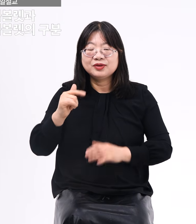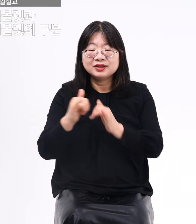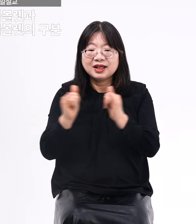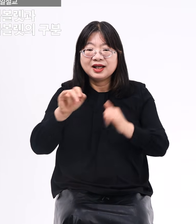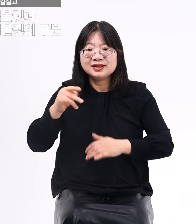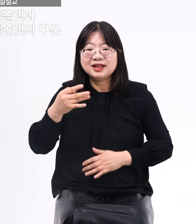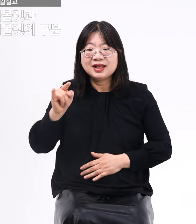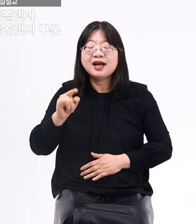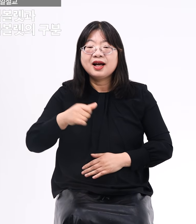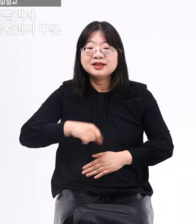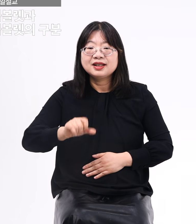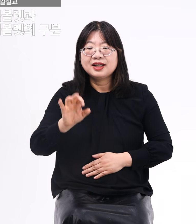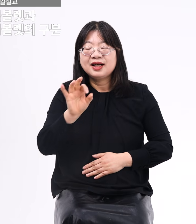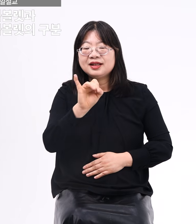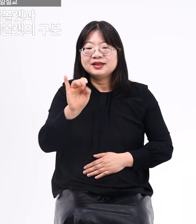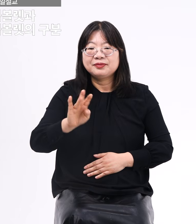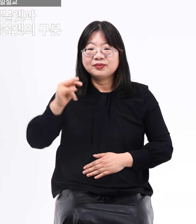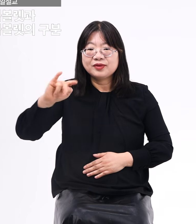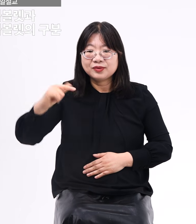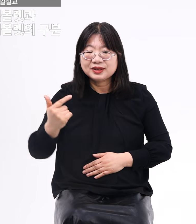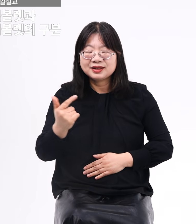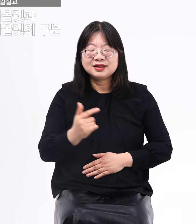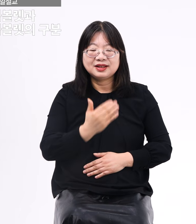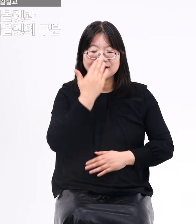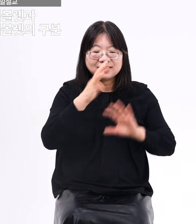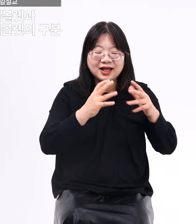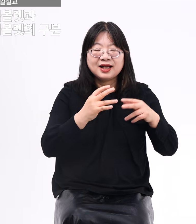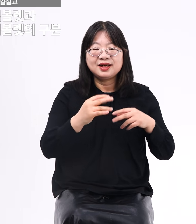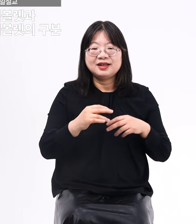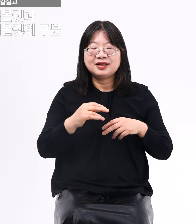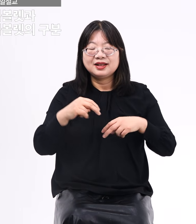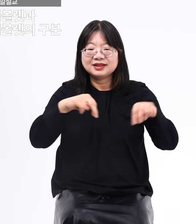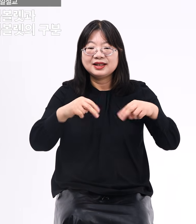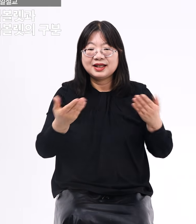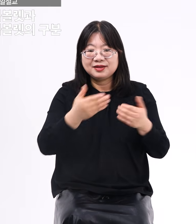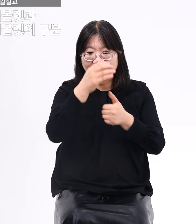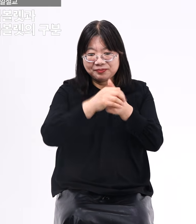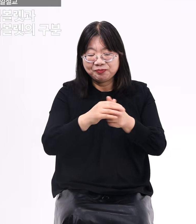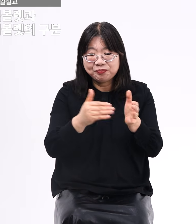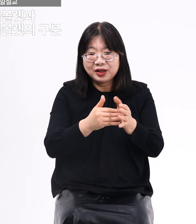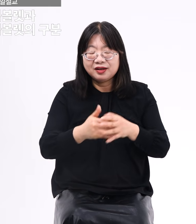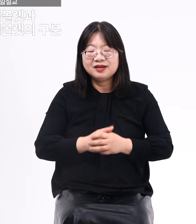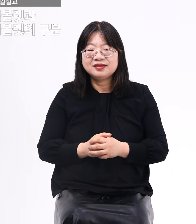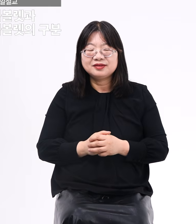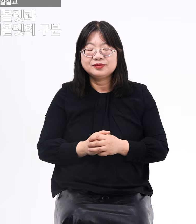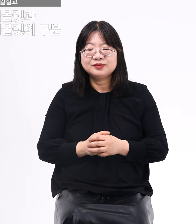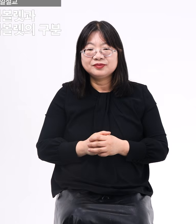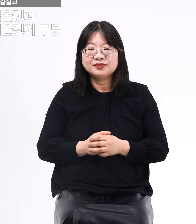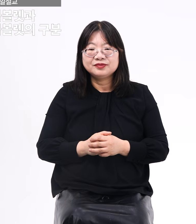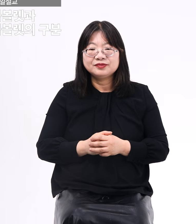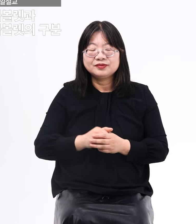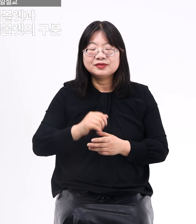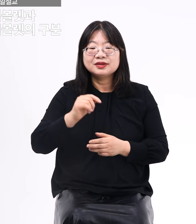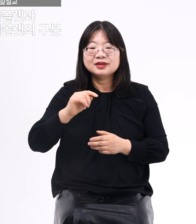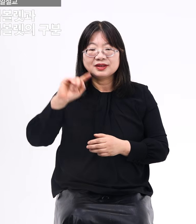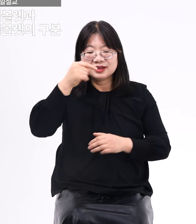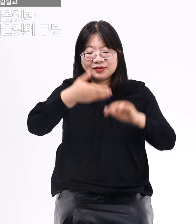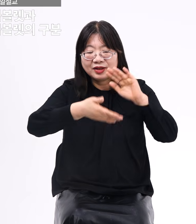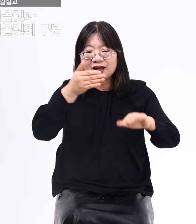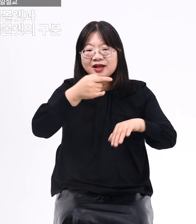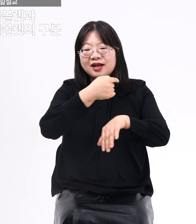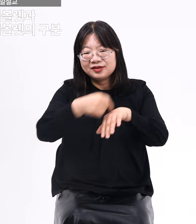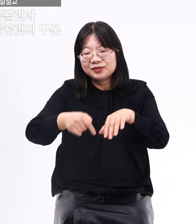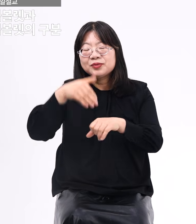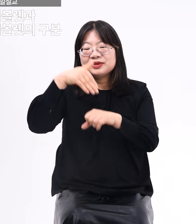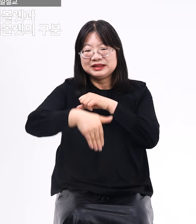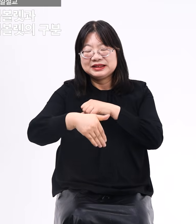힐렐의 아들 입돈이 이스라엘의 사사가 되었더라. 그러니까 그 뒤를 이어라는 말도 이게 혈통적